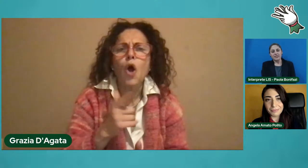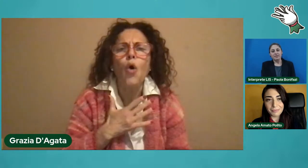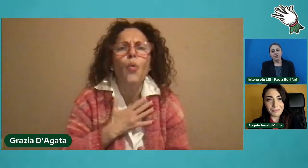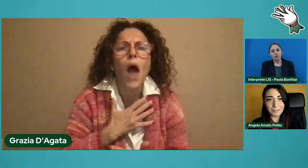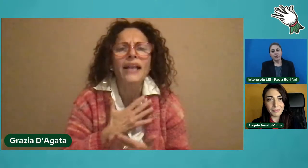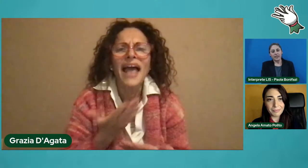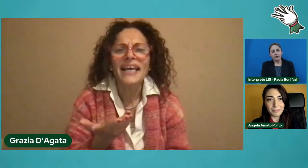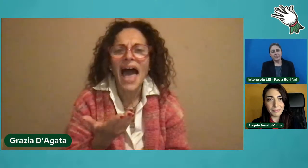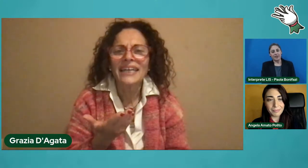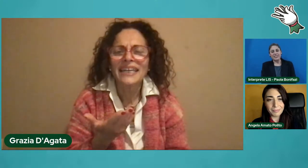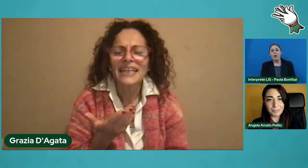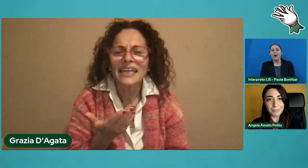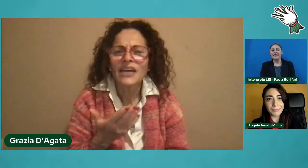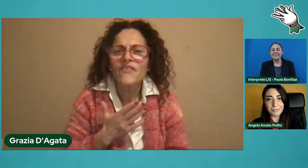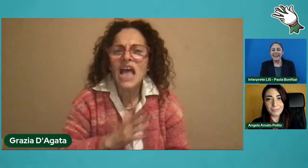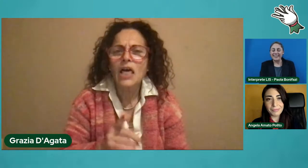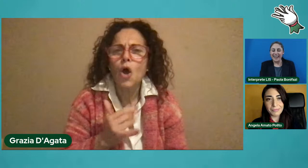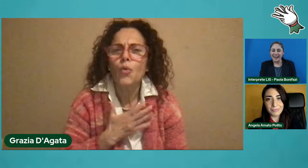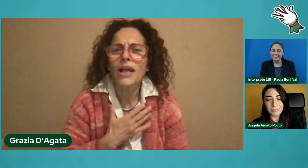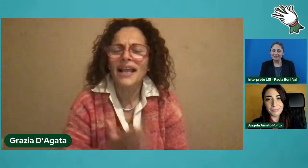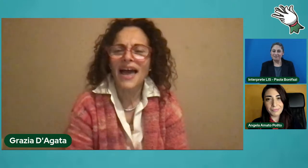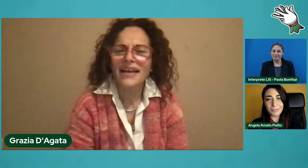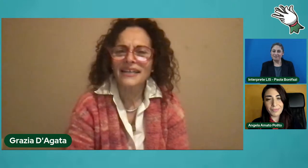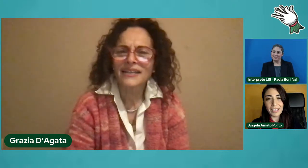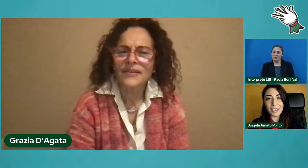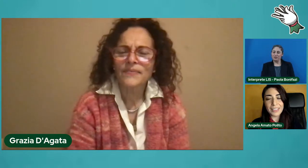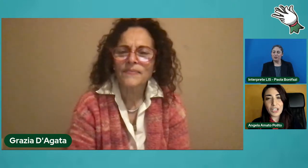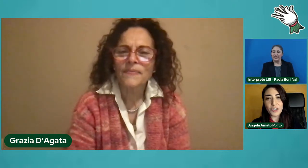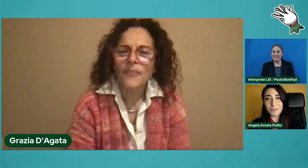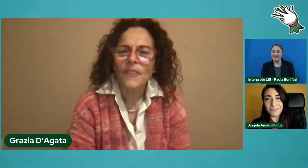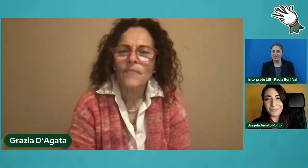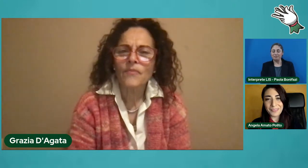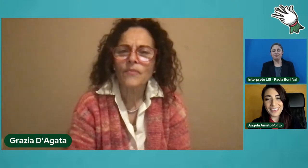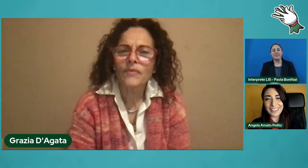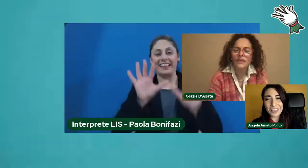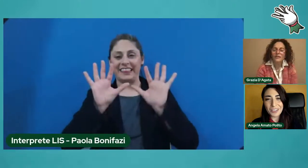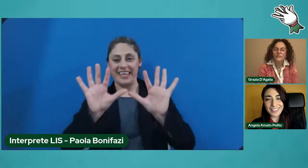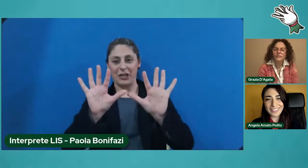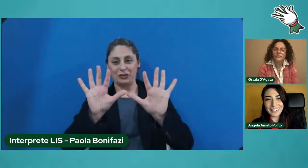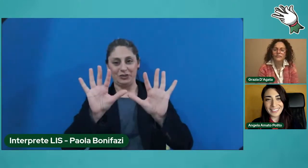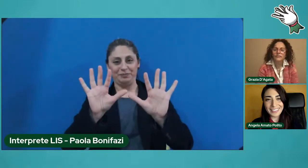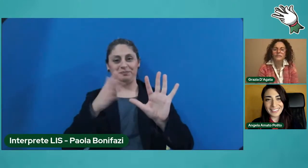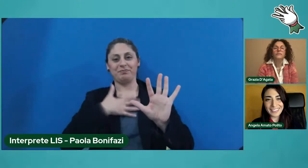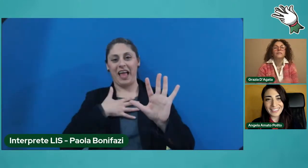Sì, voglio chiedere un'altra cosa. Quanti anni ha suo figlio 10, adesso? 10.